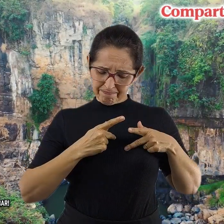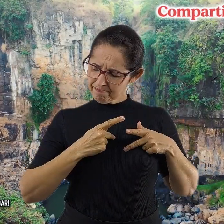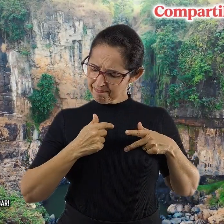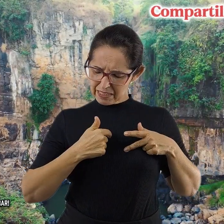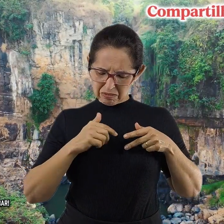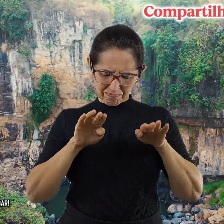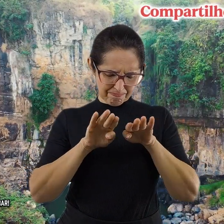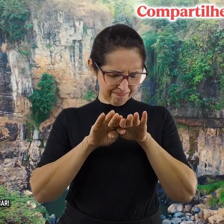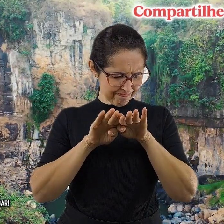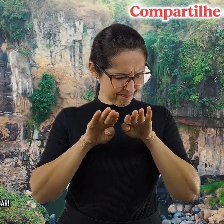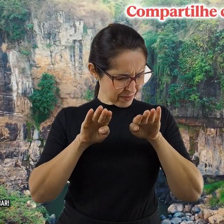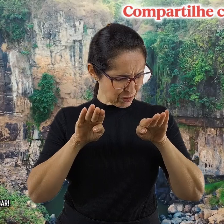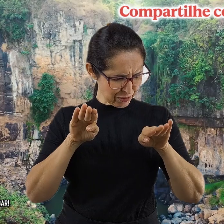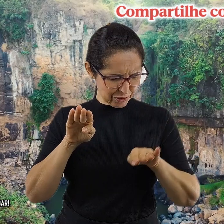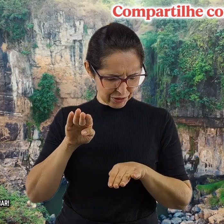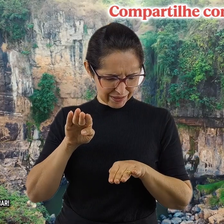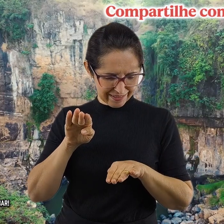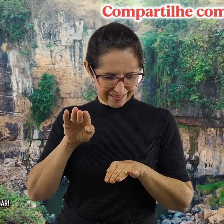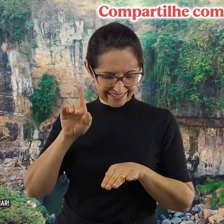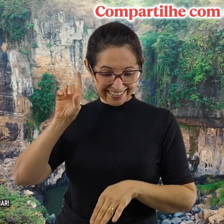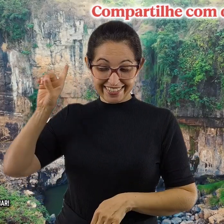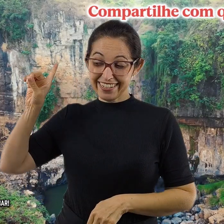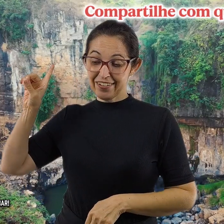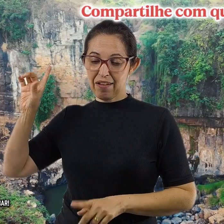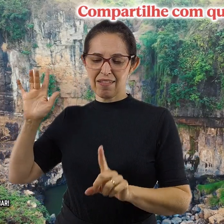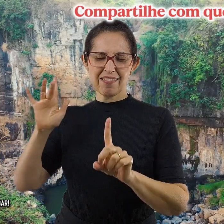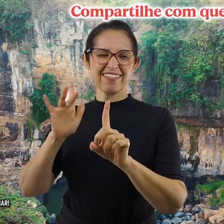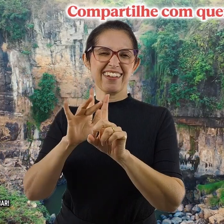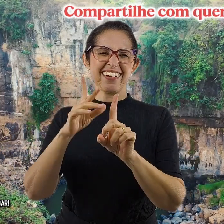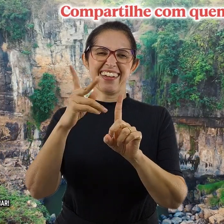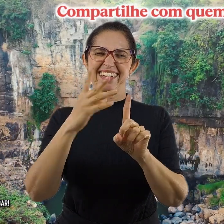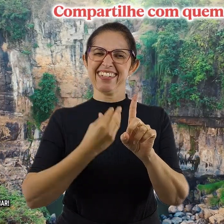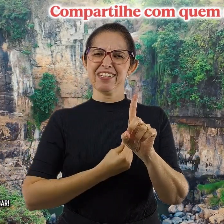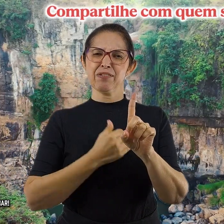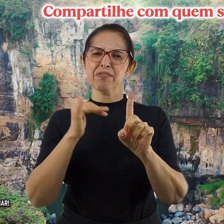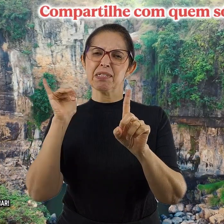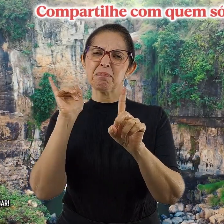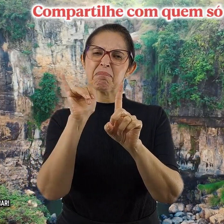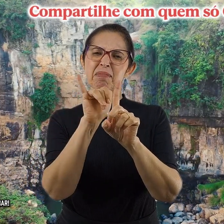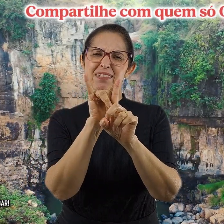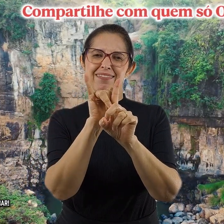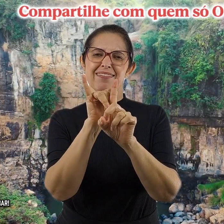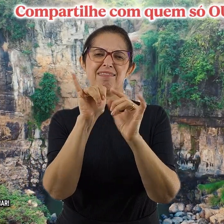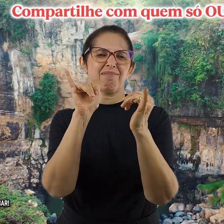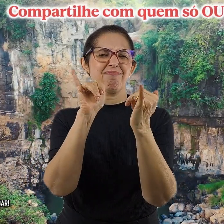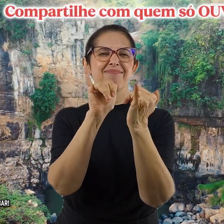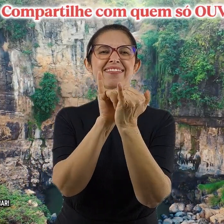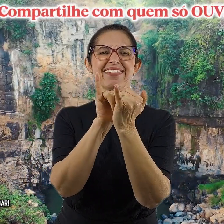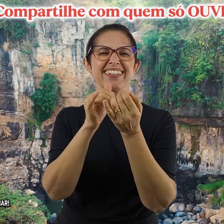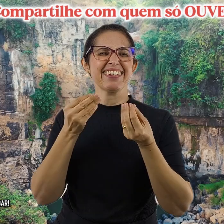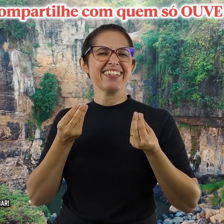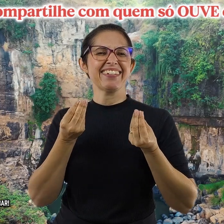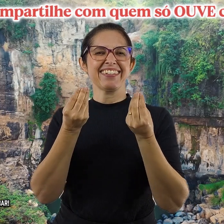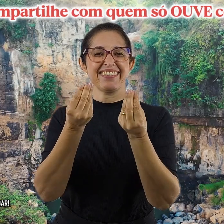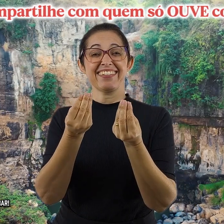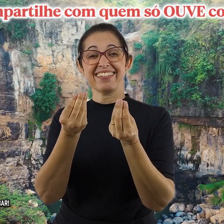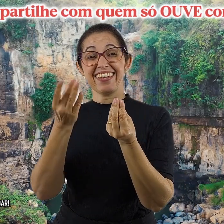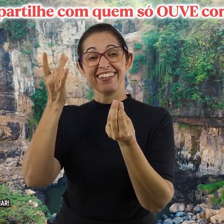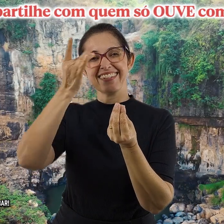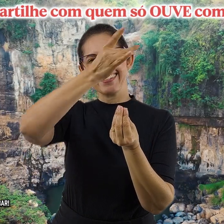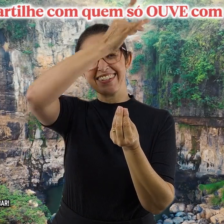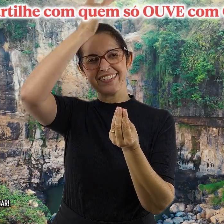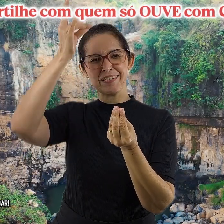é, e Ele te restaurar, e Ele te perdoar, e te dar do